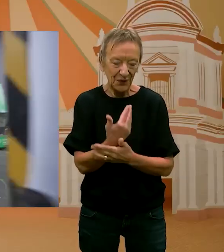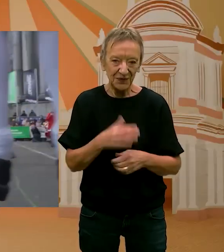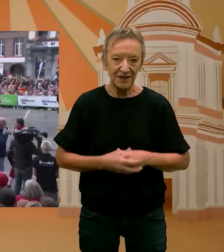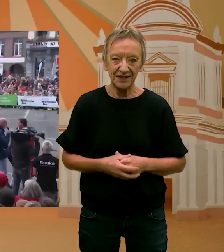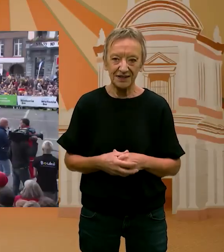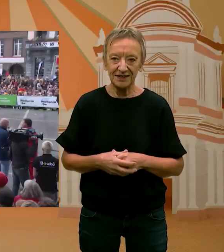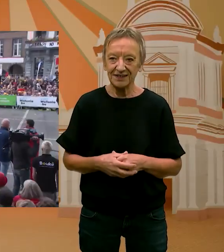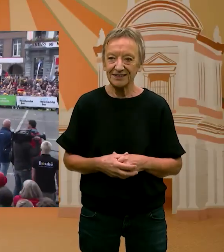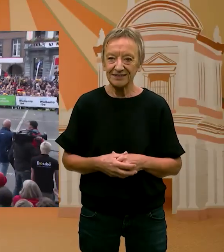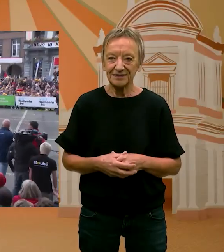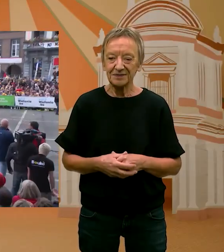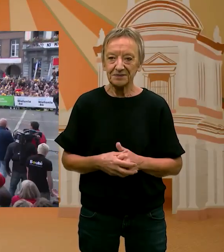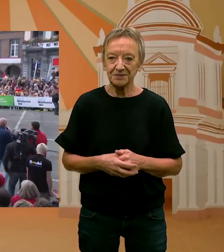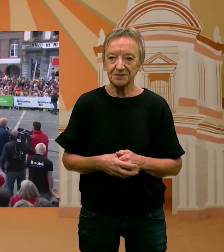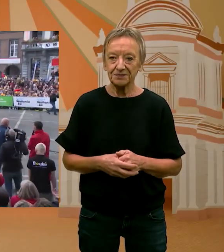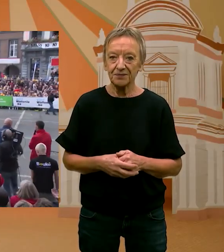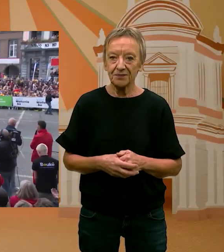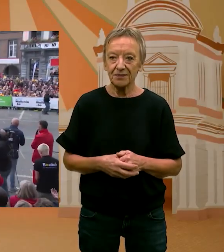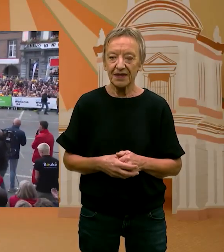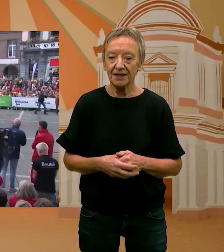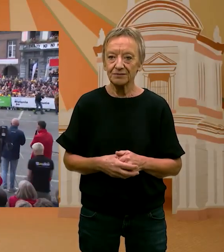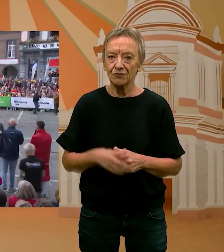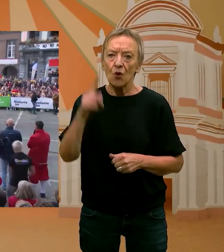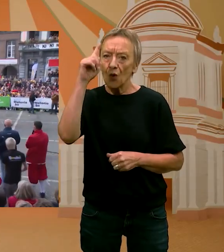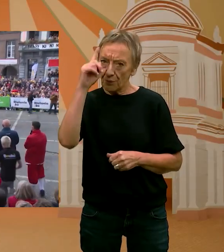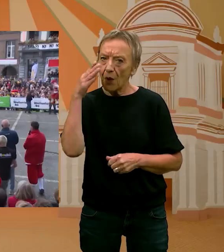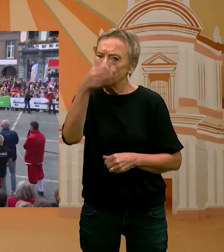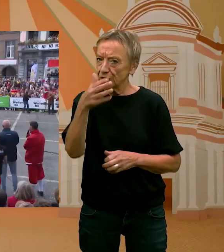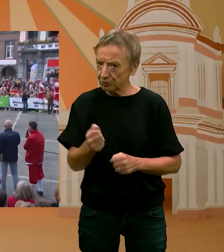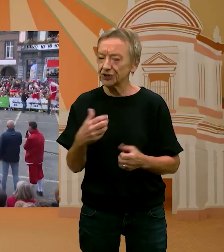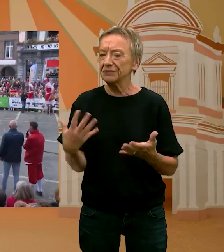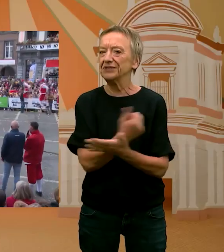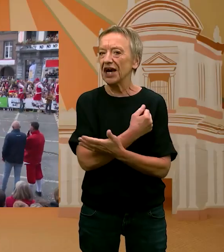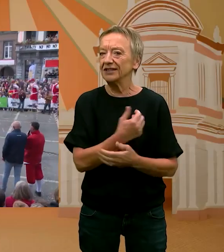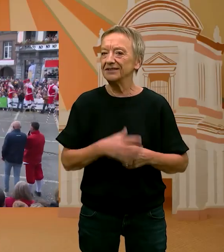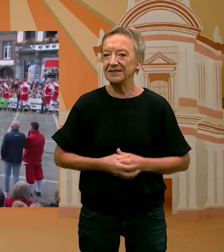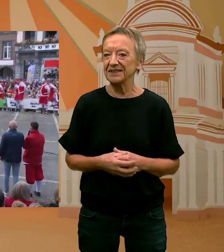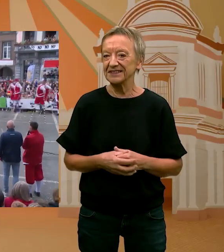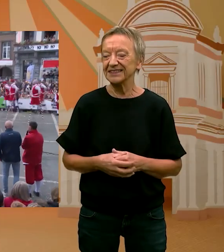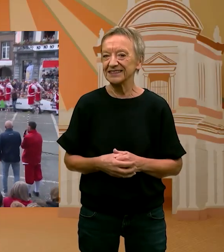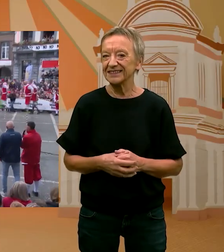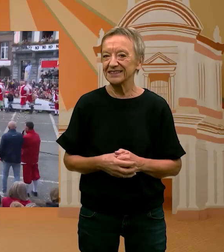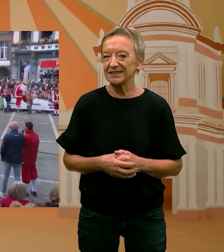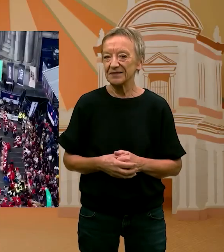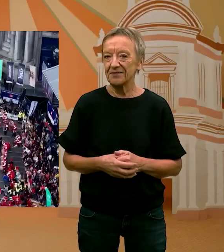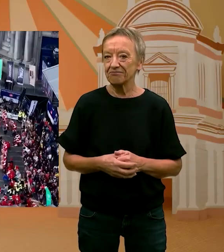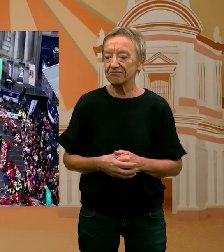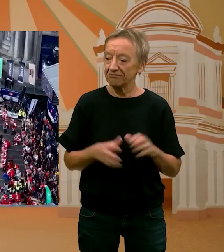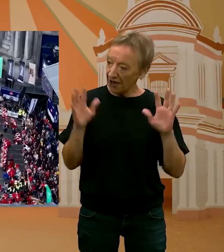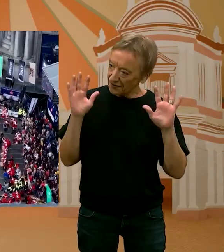vice-diamant, donc ça me va. Bon, on pense que tu l'auras un jour, hein, vu ce que tu as montré hier sur les échasses. Encore félicitations pour le beau